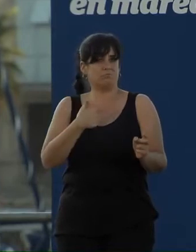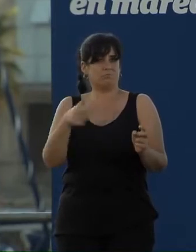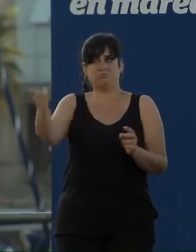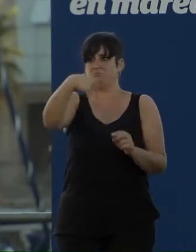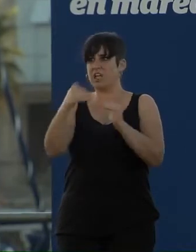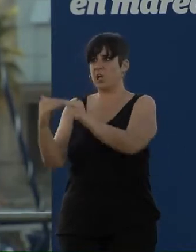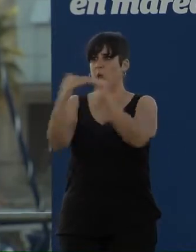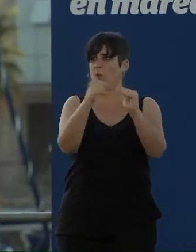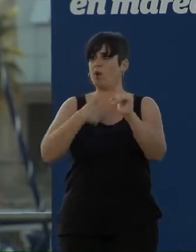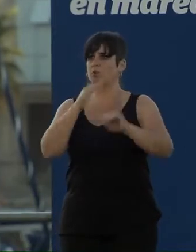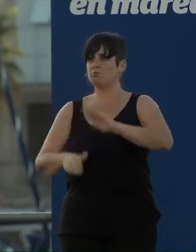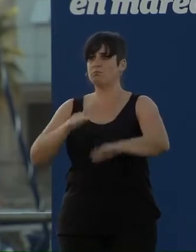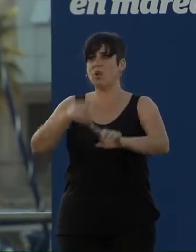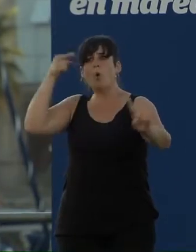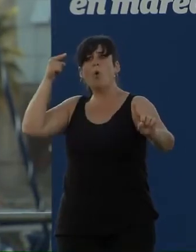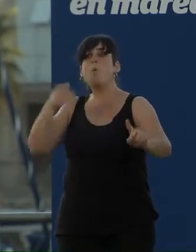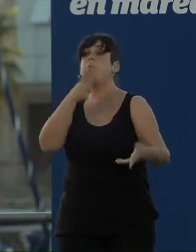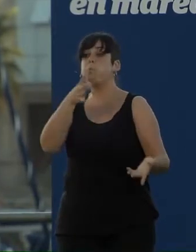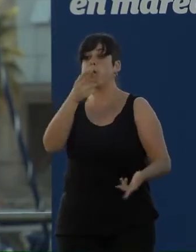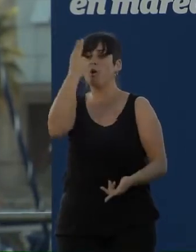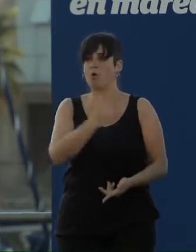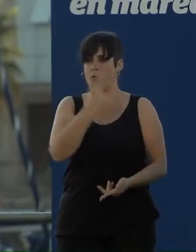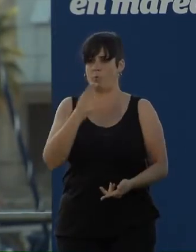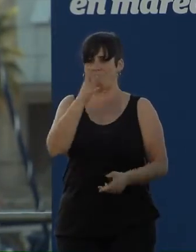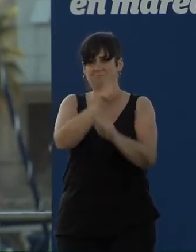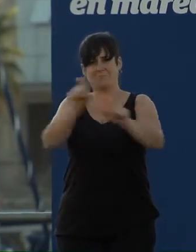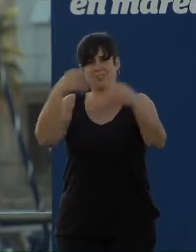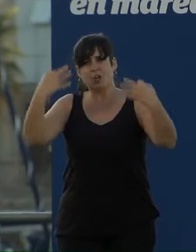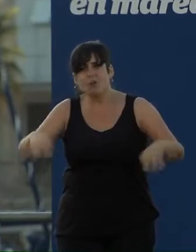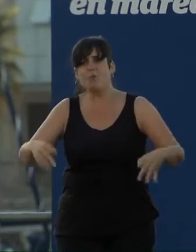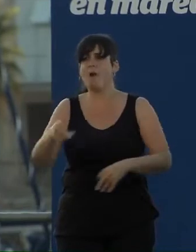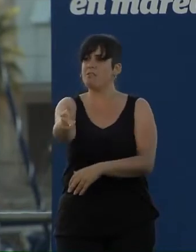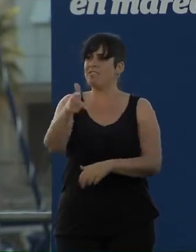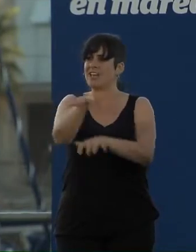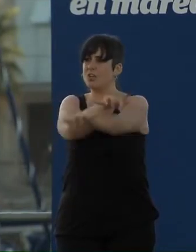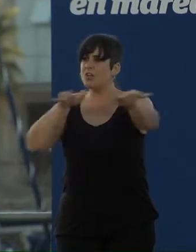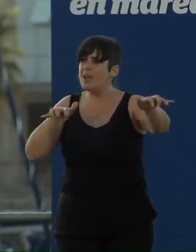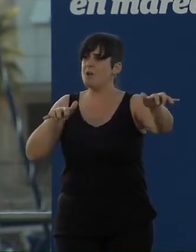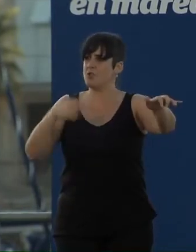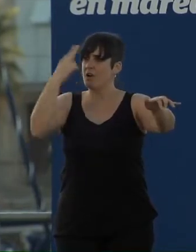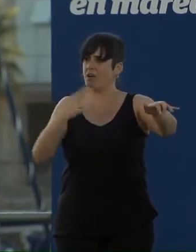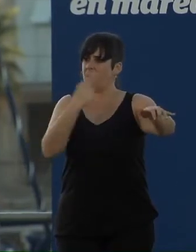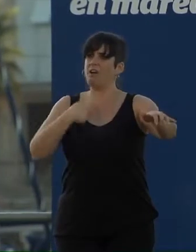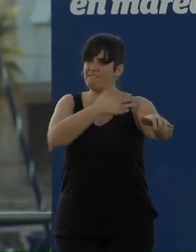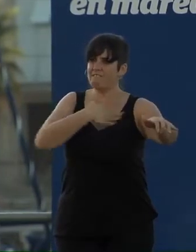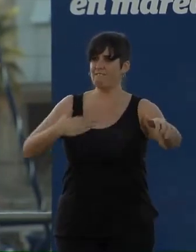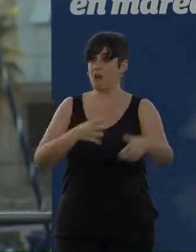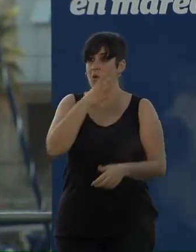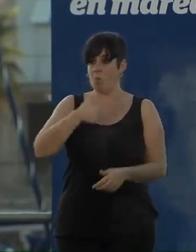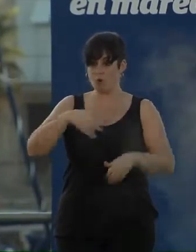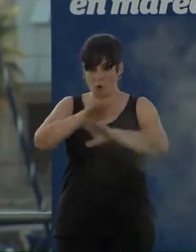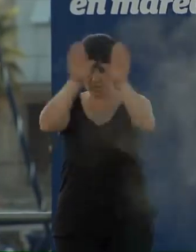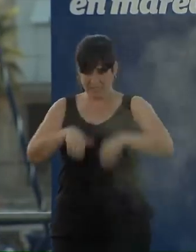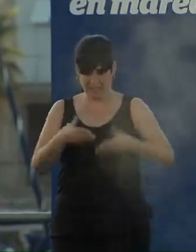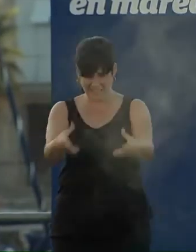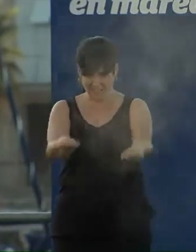V dar un paso adiante por compromiso comú normal dereitos mayorías sociis porque V sentencias que